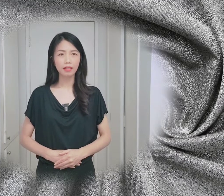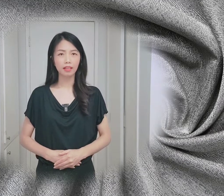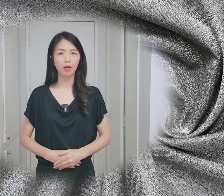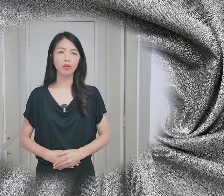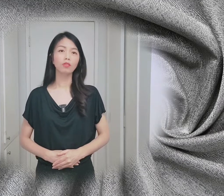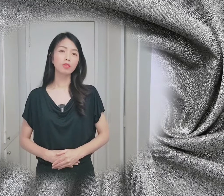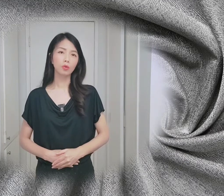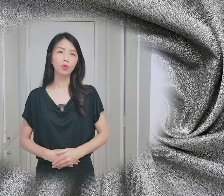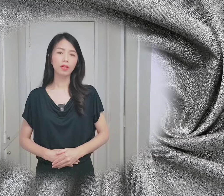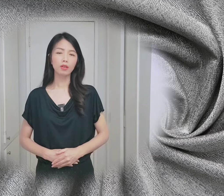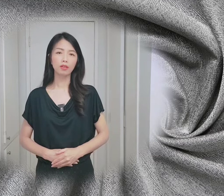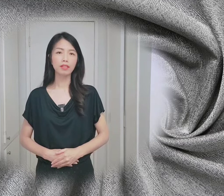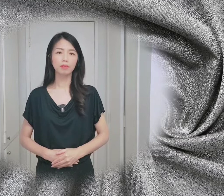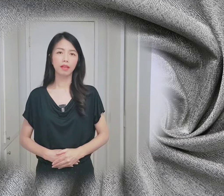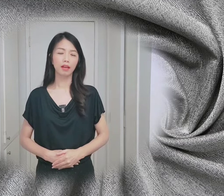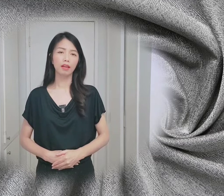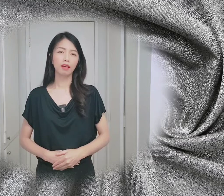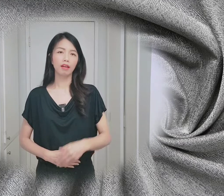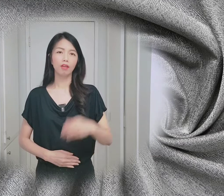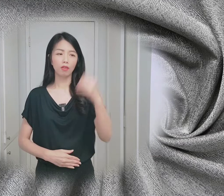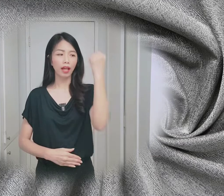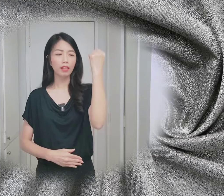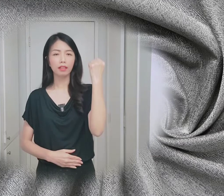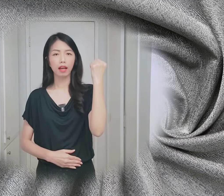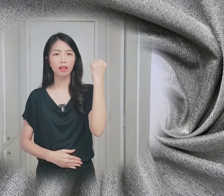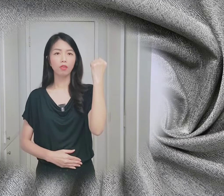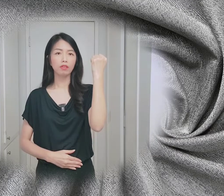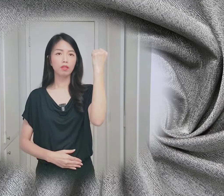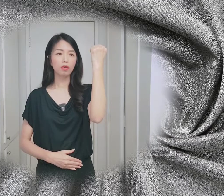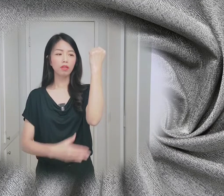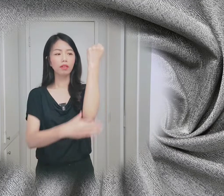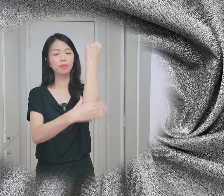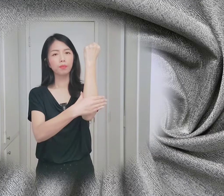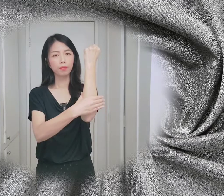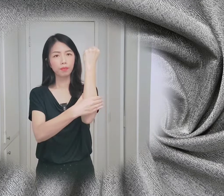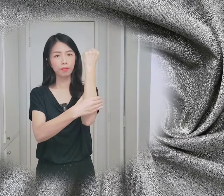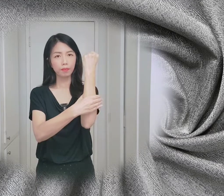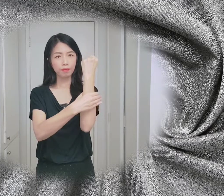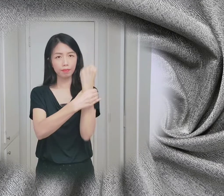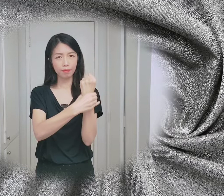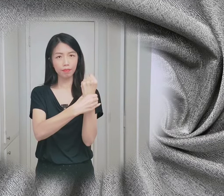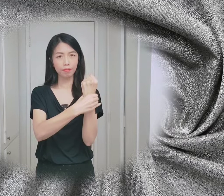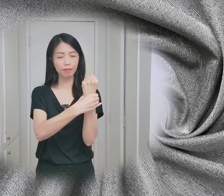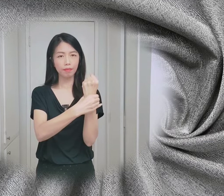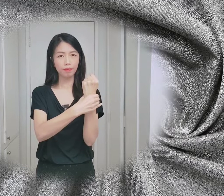낡은 이런 뜻으로 해석을 했습니다. 낡다 이런 뜻의 수어는